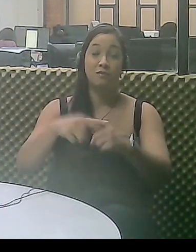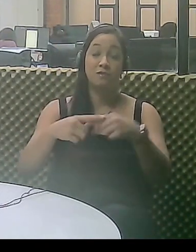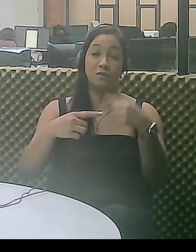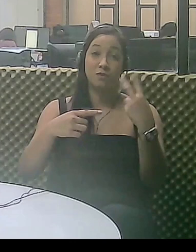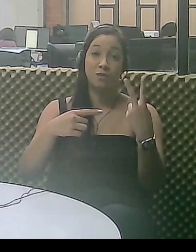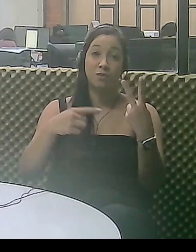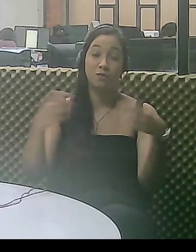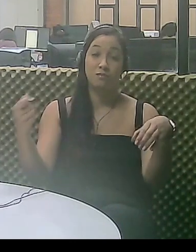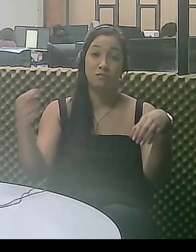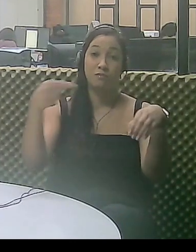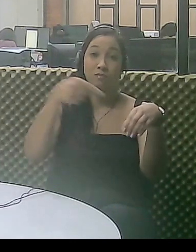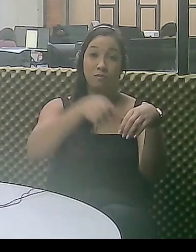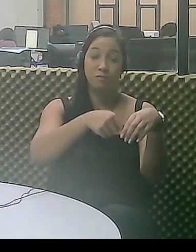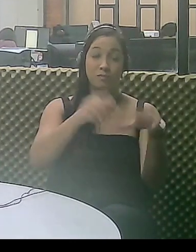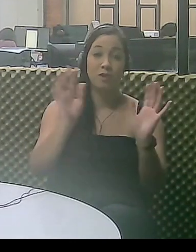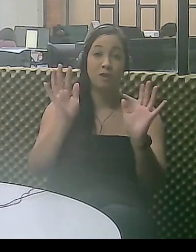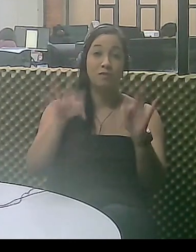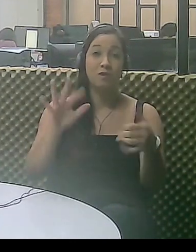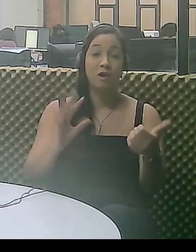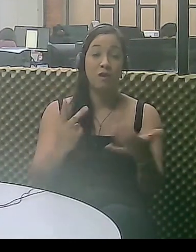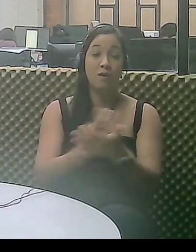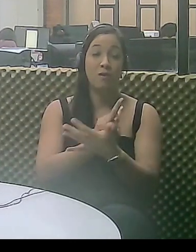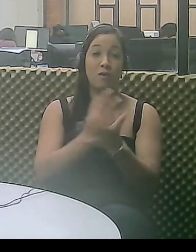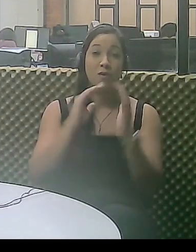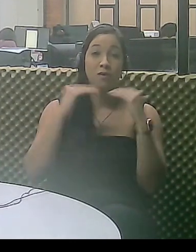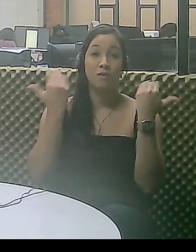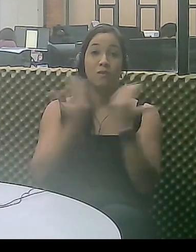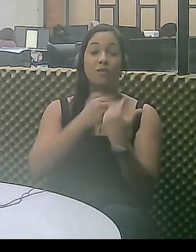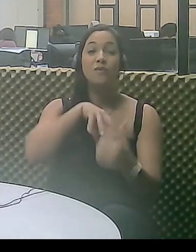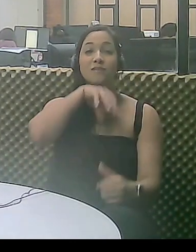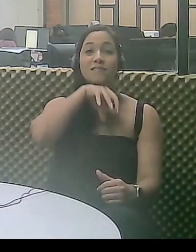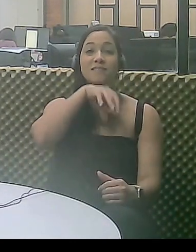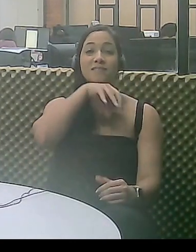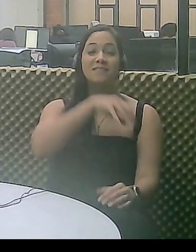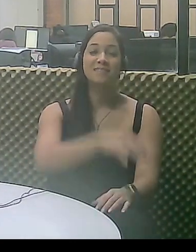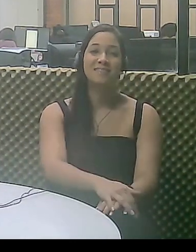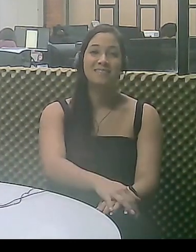nos pênaltis. A final ocorreu no estádio Parque do Sabiá.